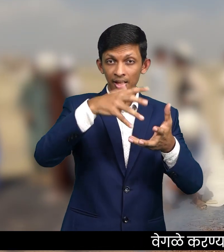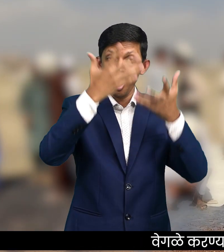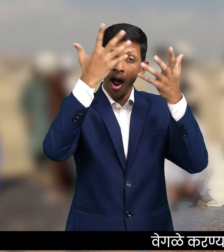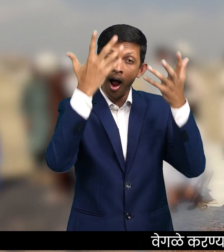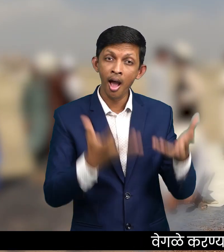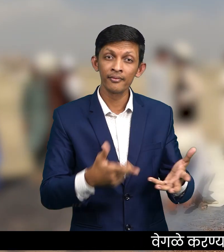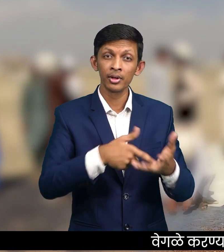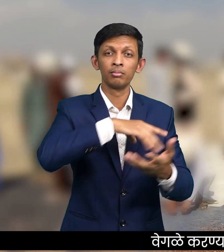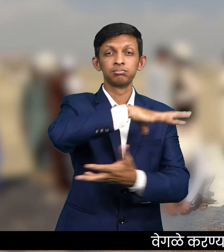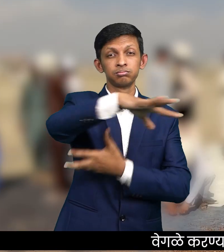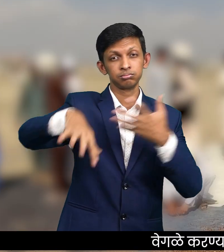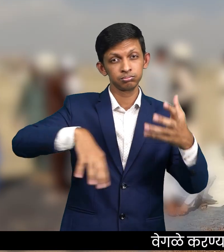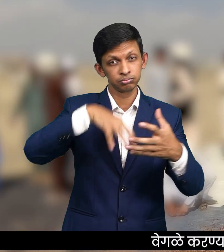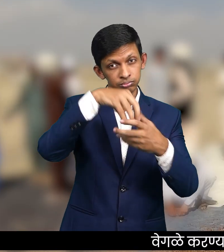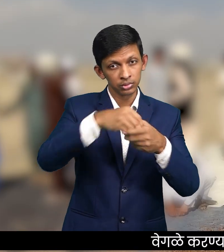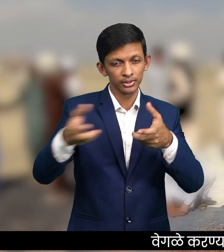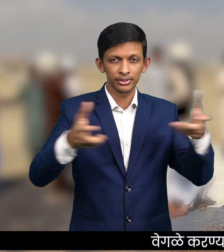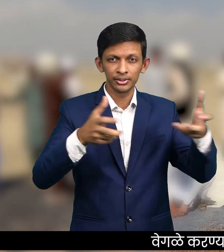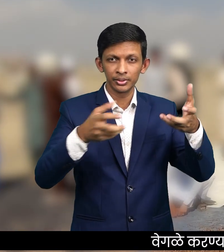वेगळे करण्यासाठी वापरले जाते.